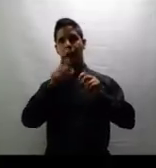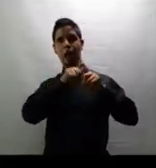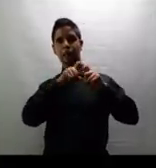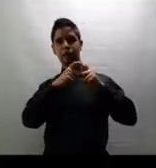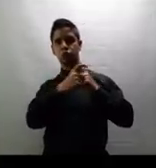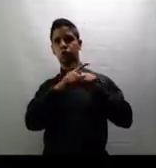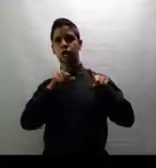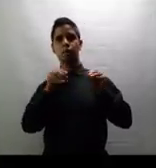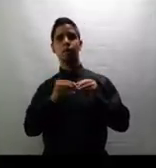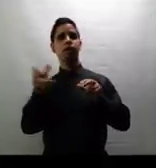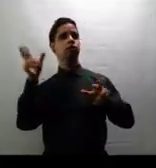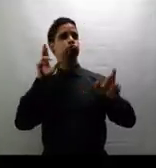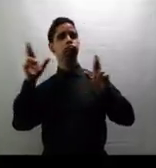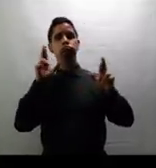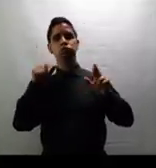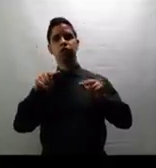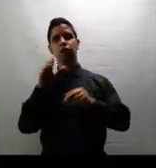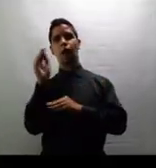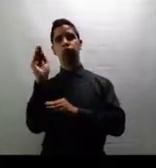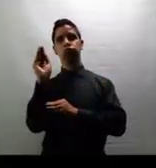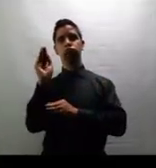no sabía eso